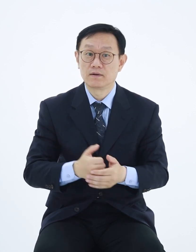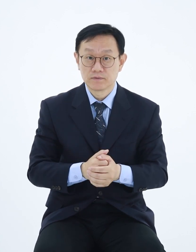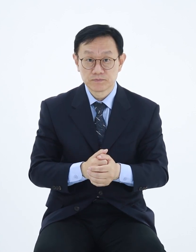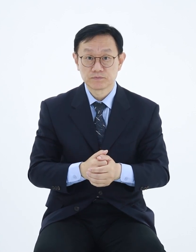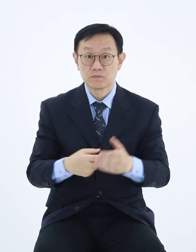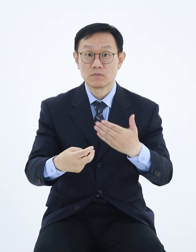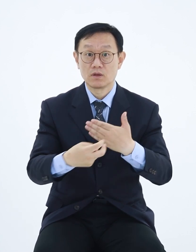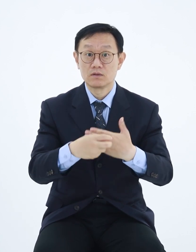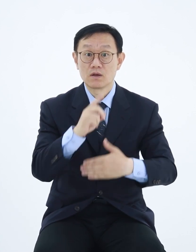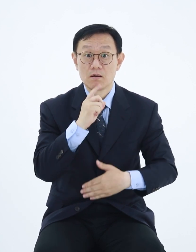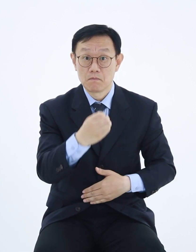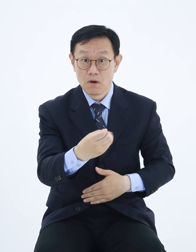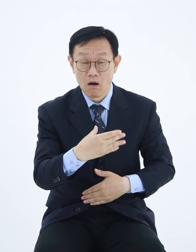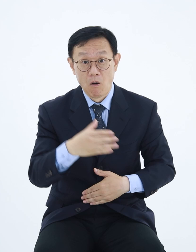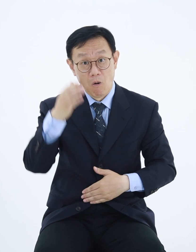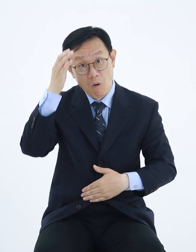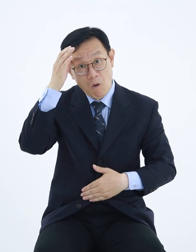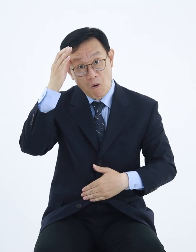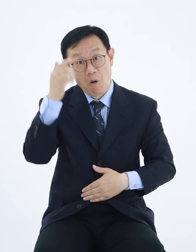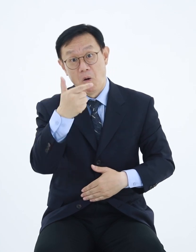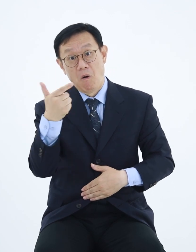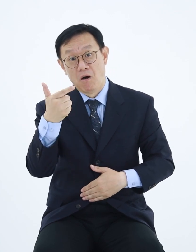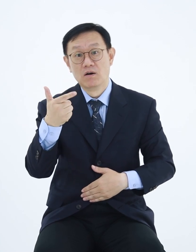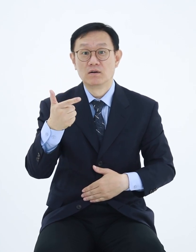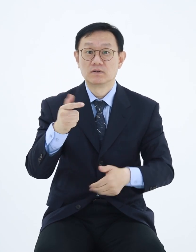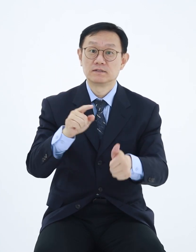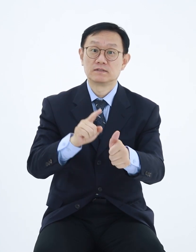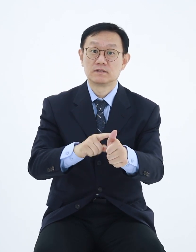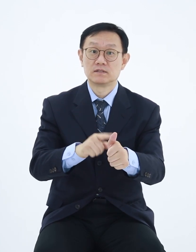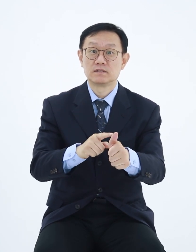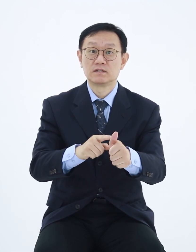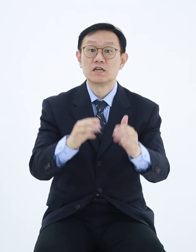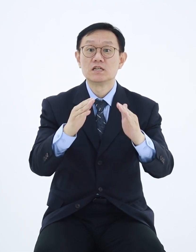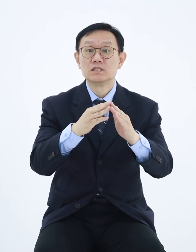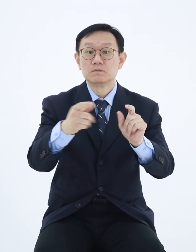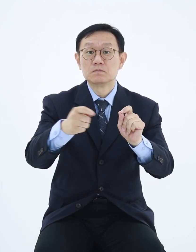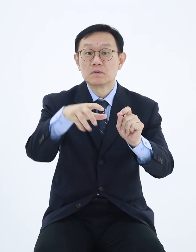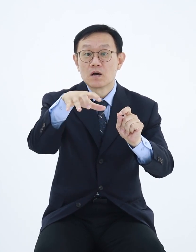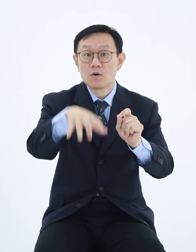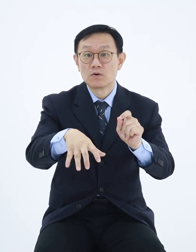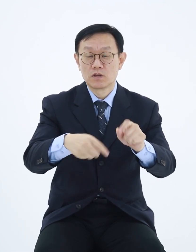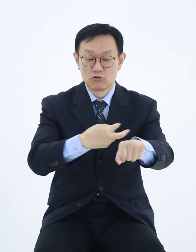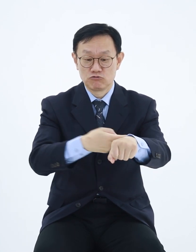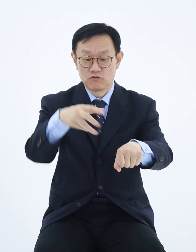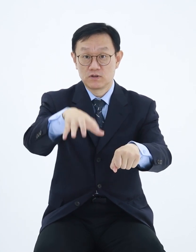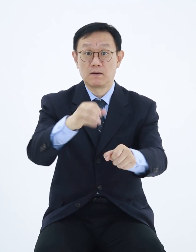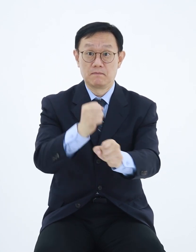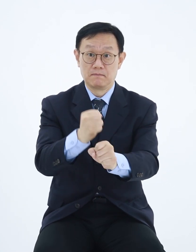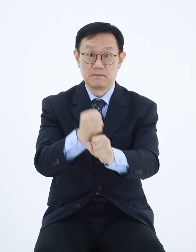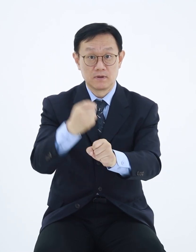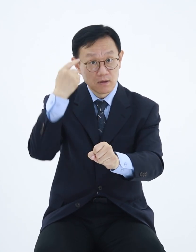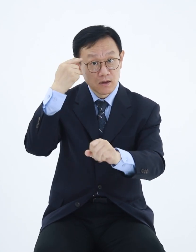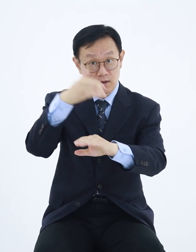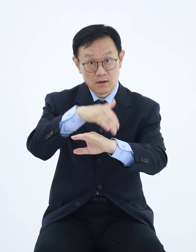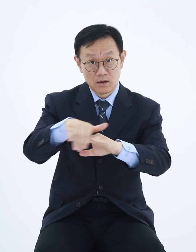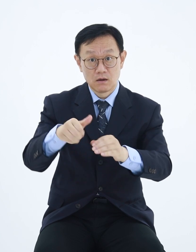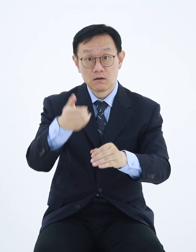의사의 말에 희망에 찬 H씨는 집 마당에 수영장을 만들기로 했습니다. 그런데 예상치 못한 난관에